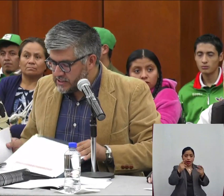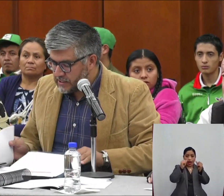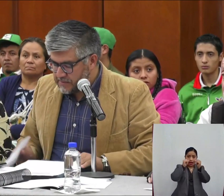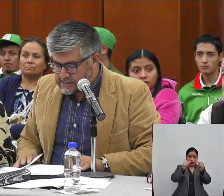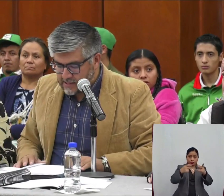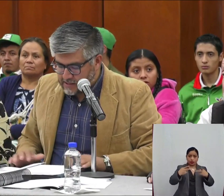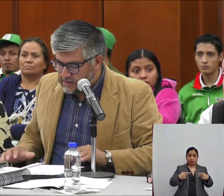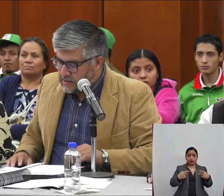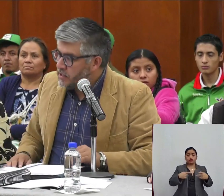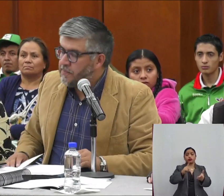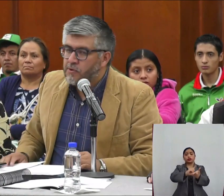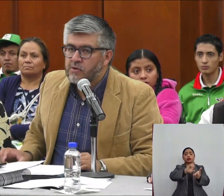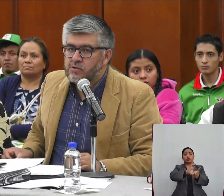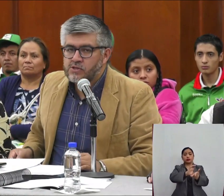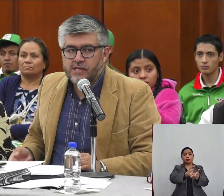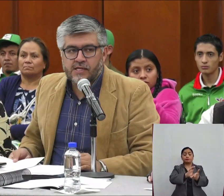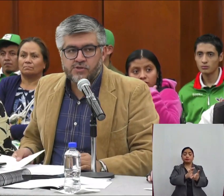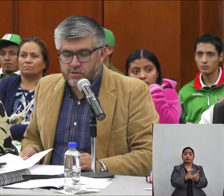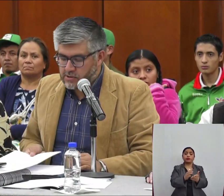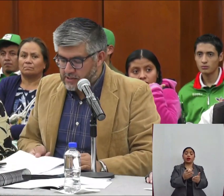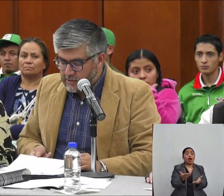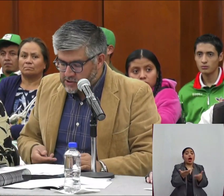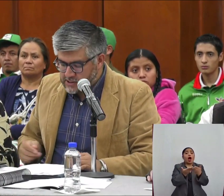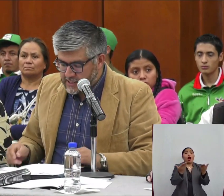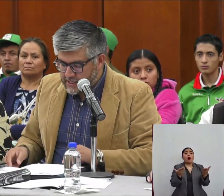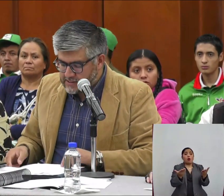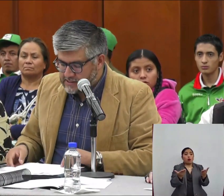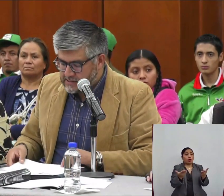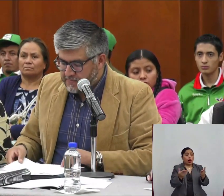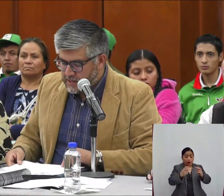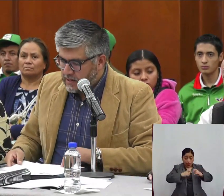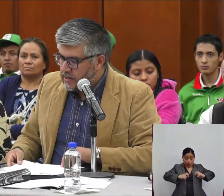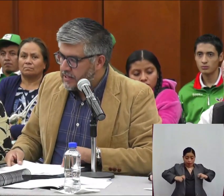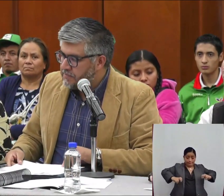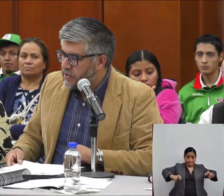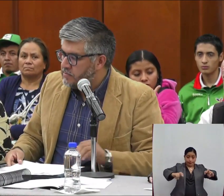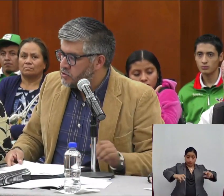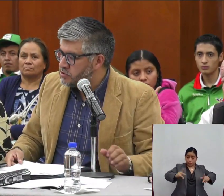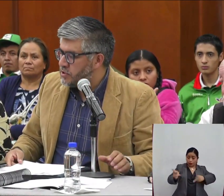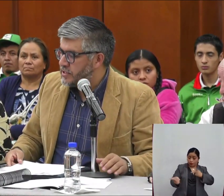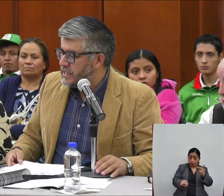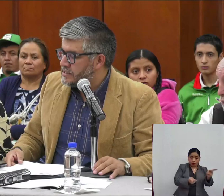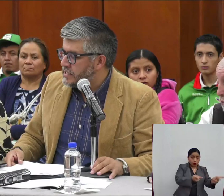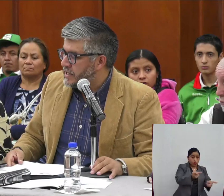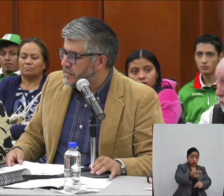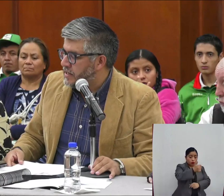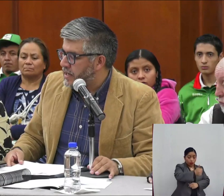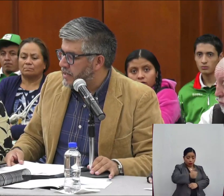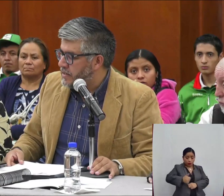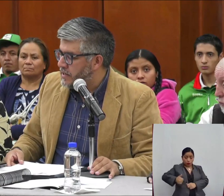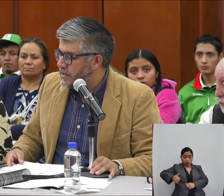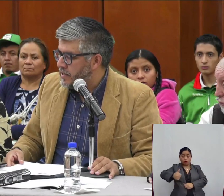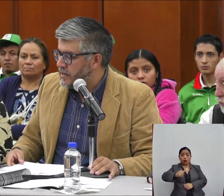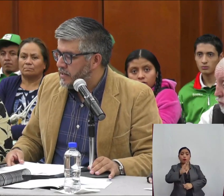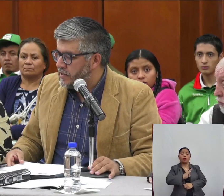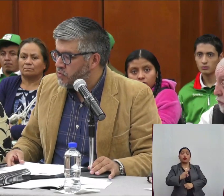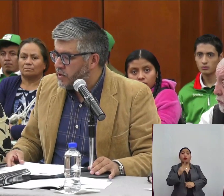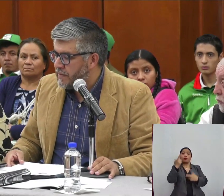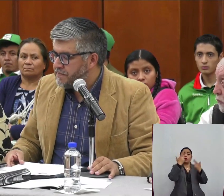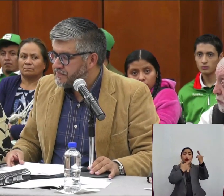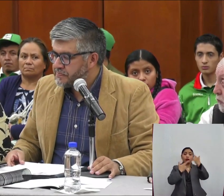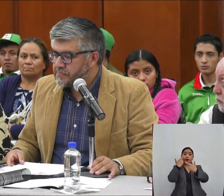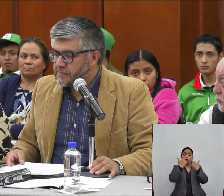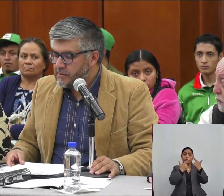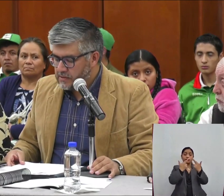con discapacidad. Y pongo a consideración de los integrantes el que podamos realizar la